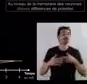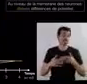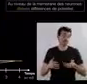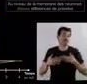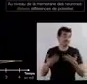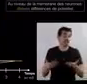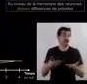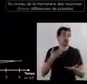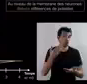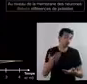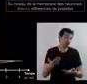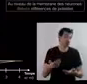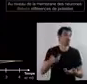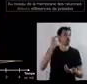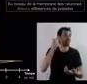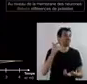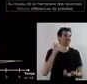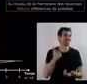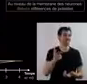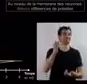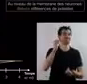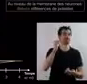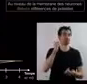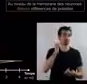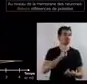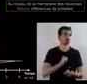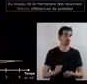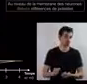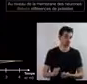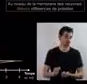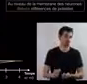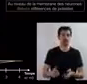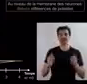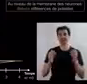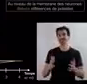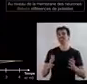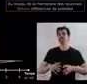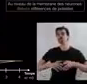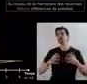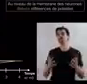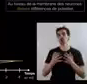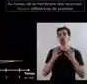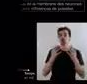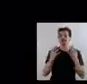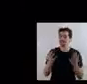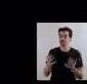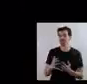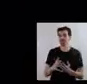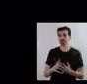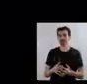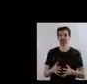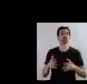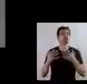d'action qui est liée à une augmentation de l'intensité de stimulation. Ainsi, si nous revenons à notre